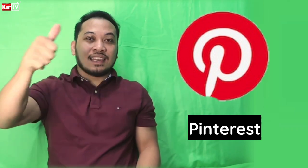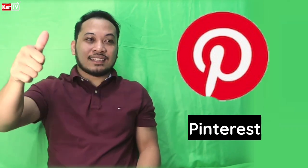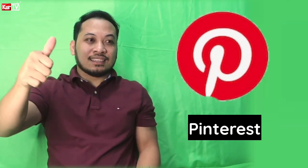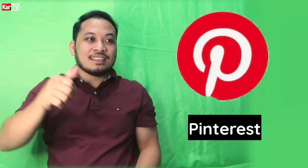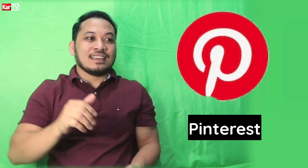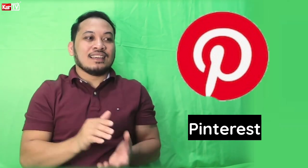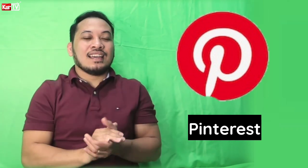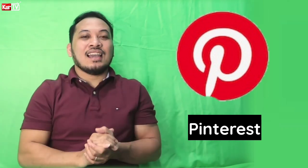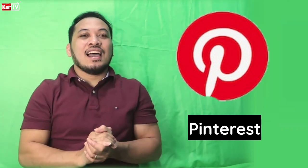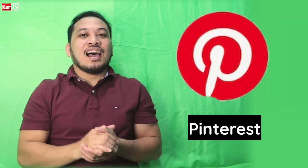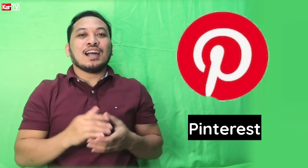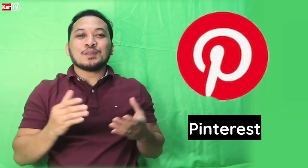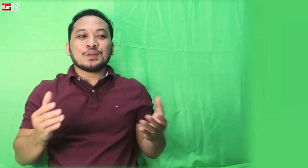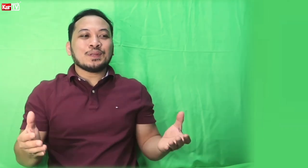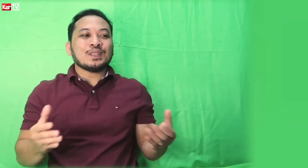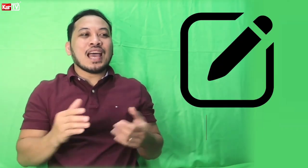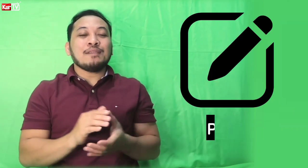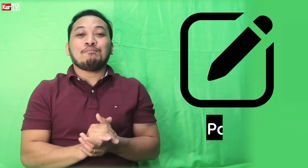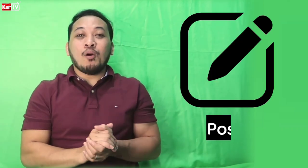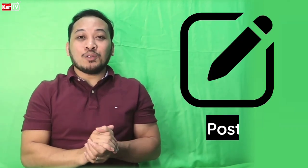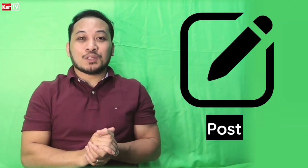Pinterest. Ang susunod ay post.